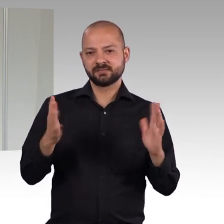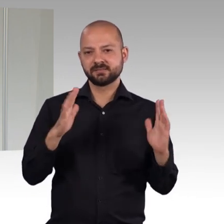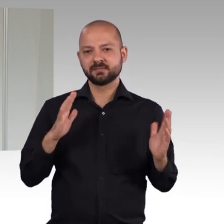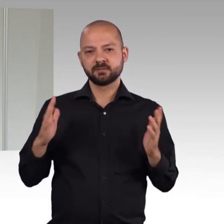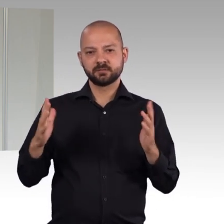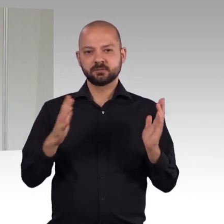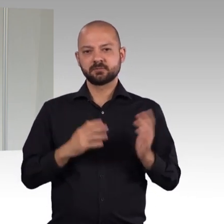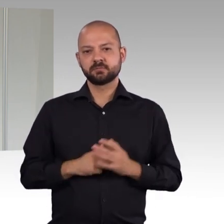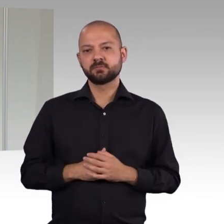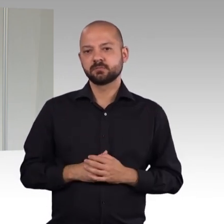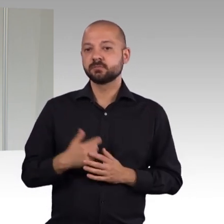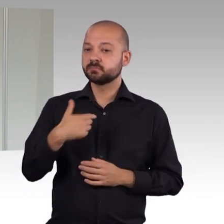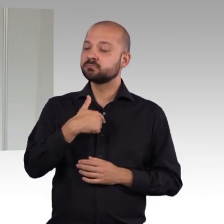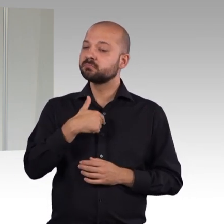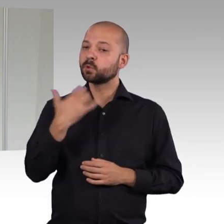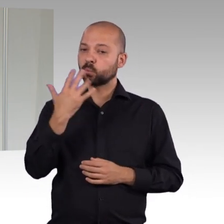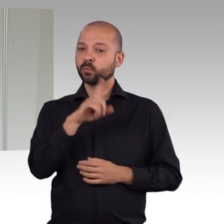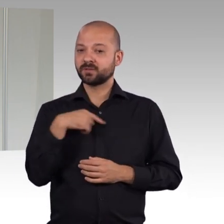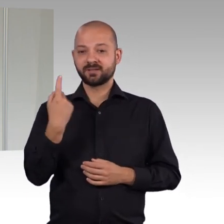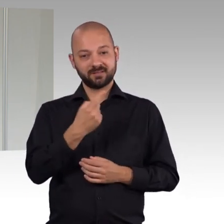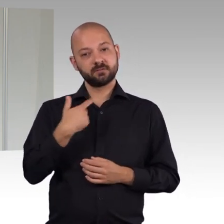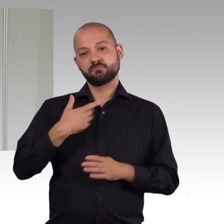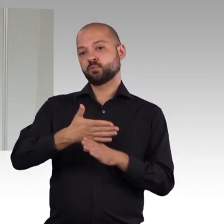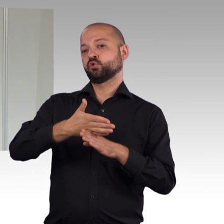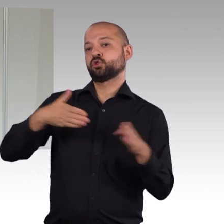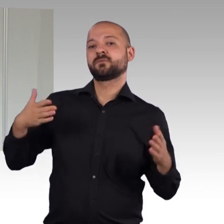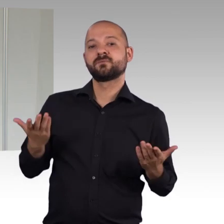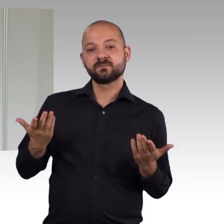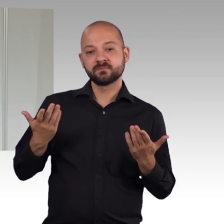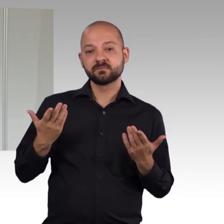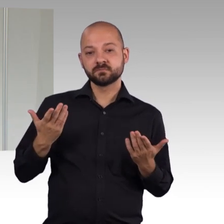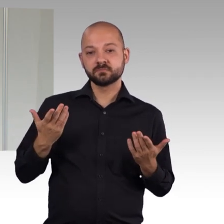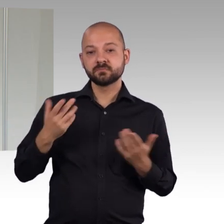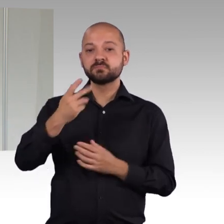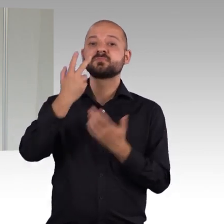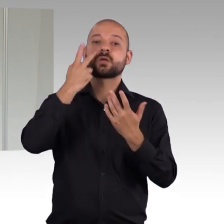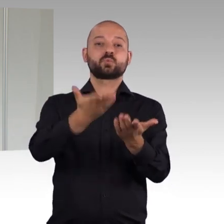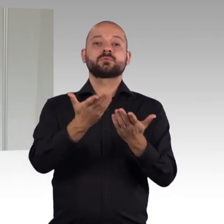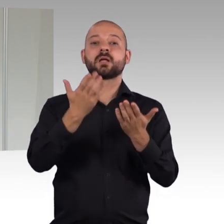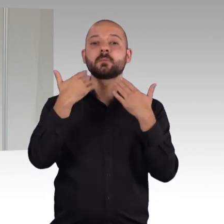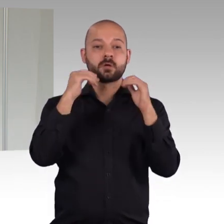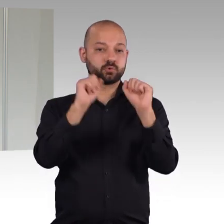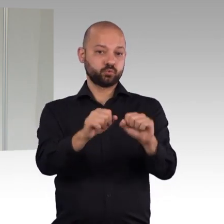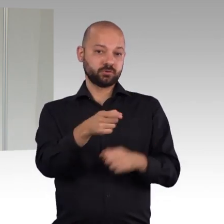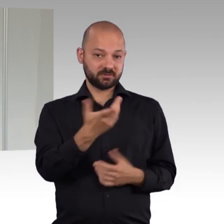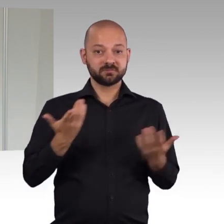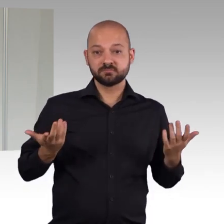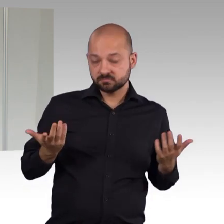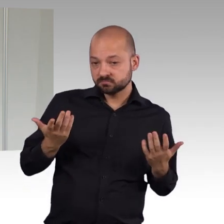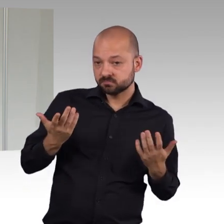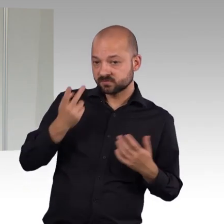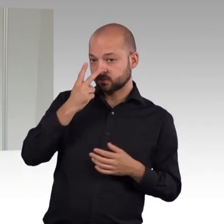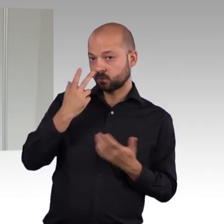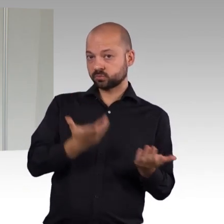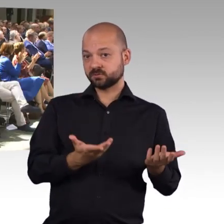aufbauen? Ihre 2%-Forderung, die ist nicht nur sicherheitspolitisch fahrlässig, sondern sie ist auch finanzpolitisch völlig unseriös.